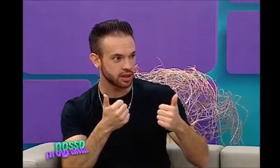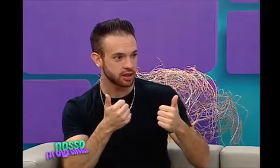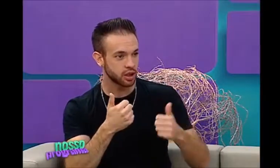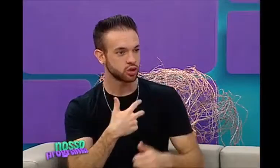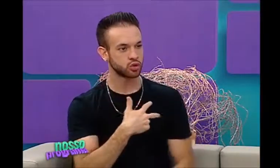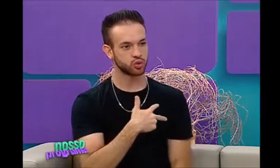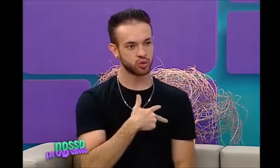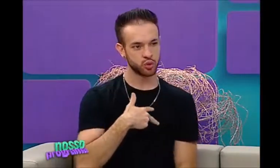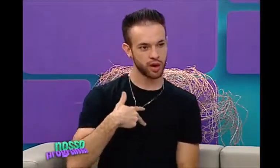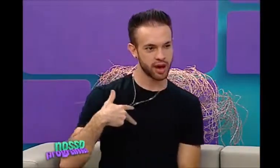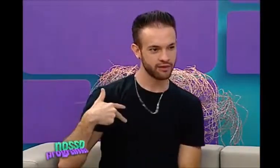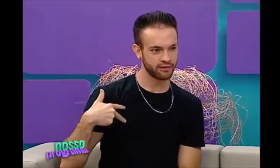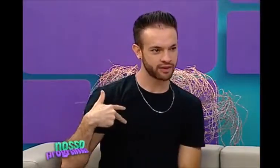Beleza, isso, né, pro surdo é beleza.